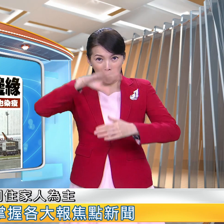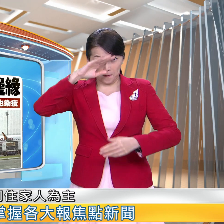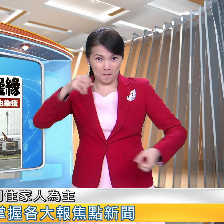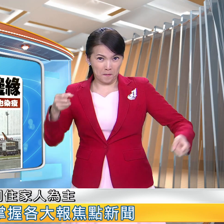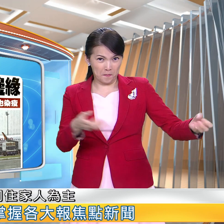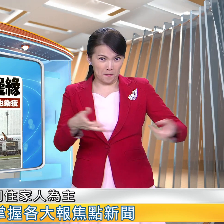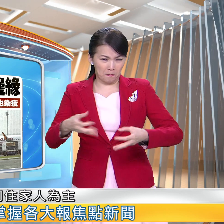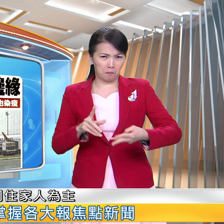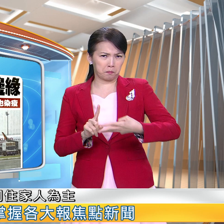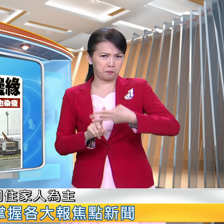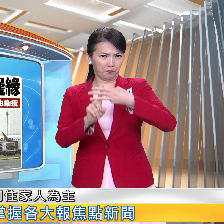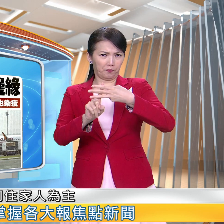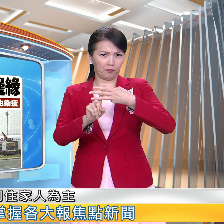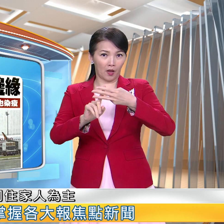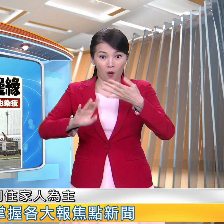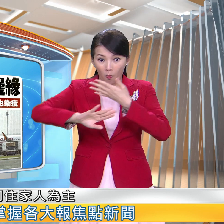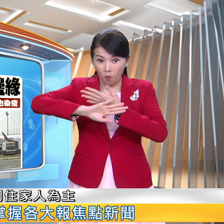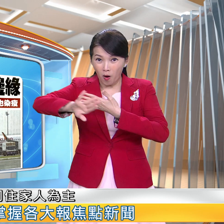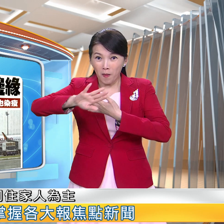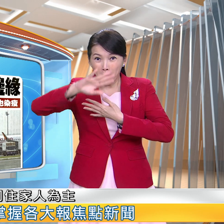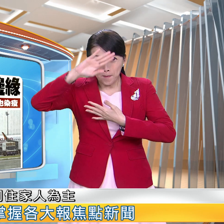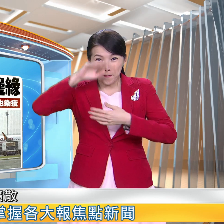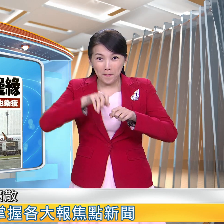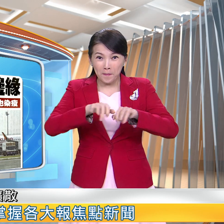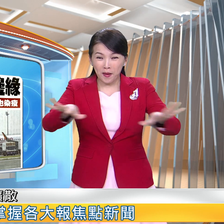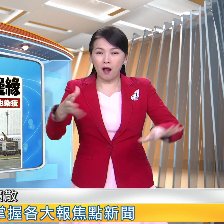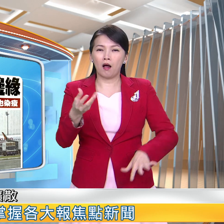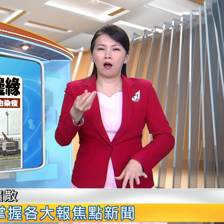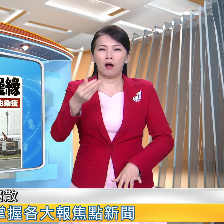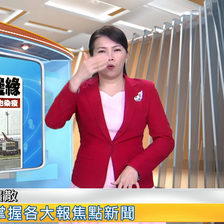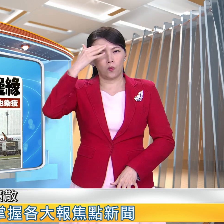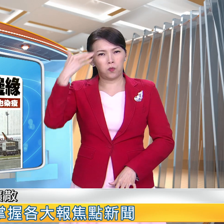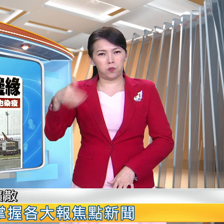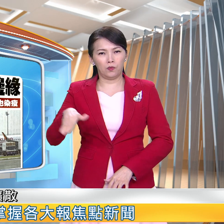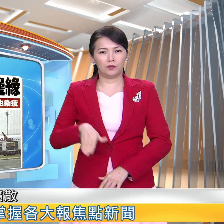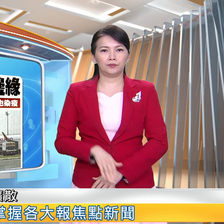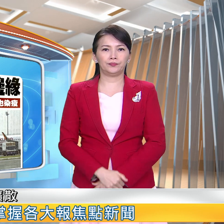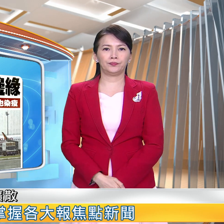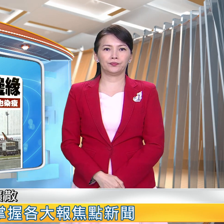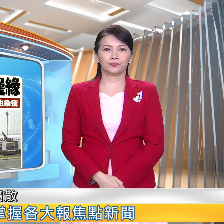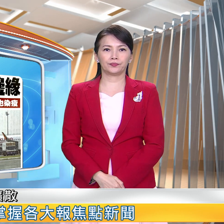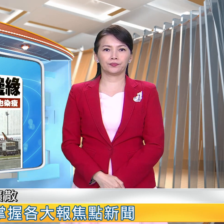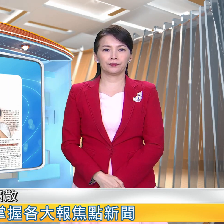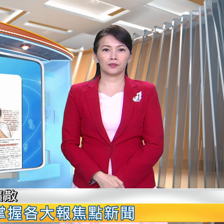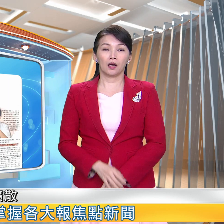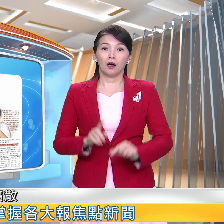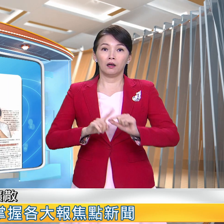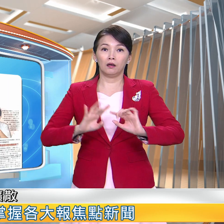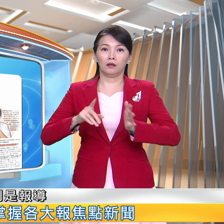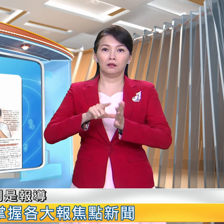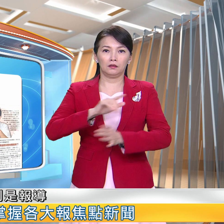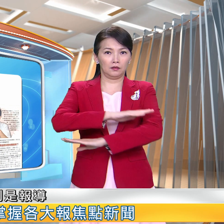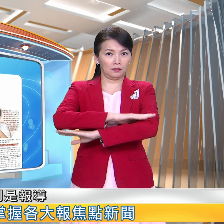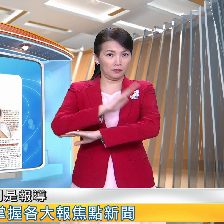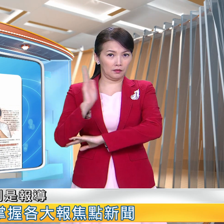以同住家人为主，还没有往外扩散。而中国时报则是报